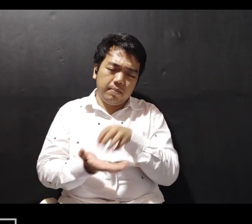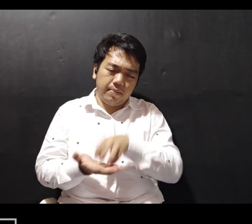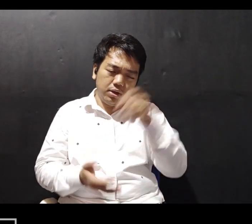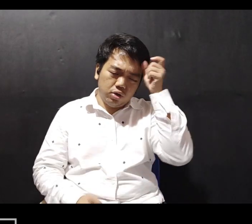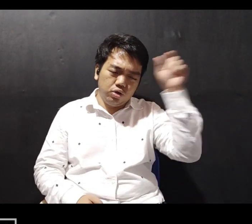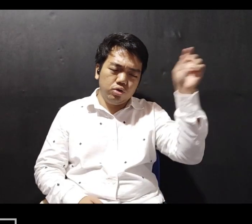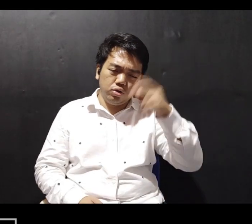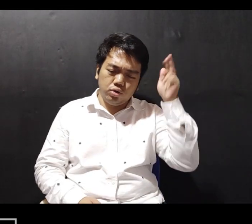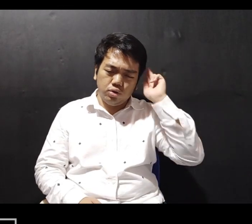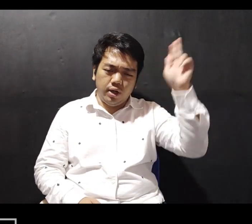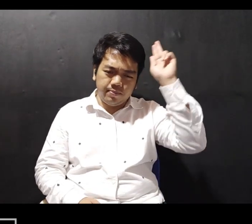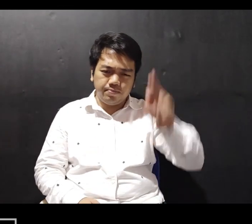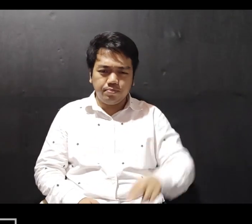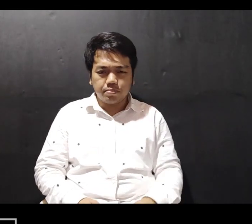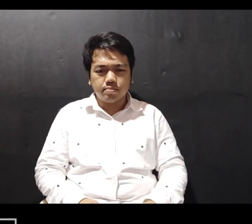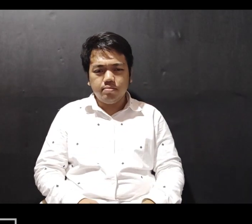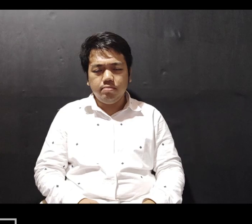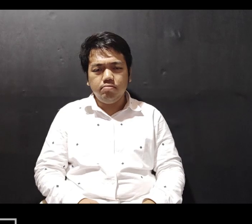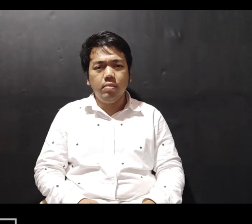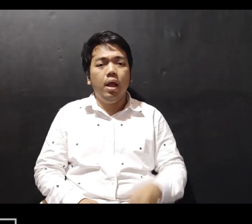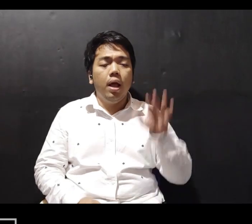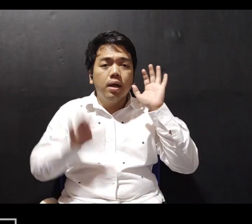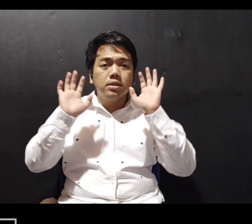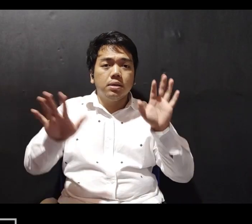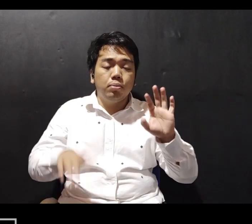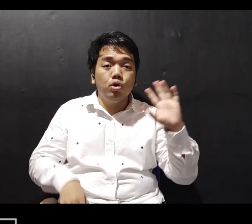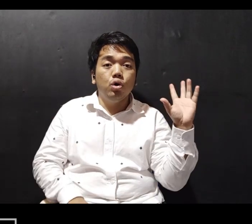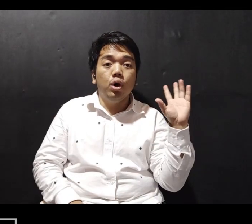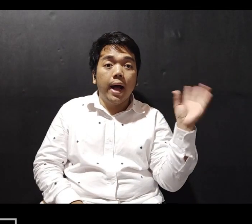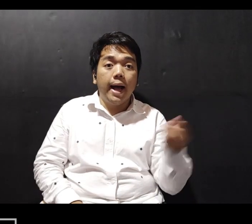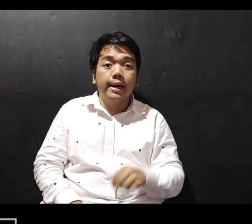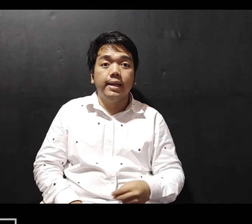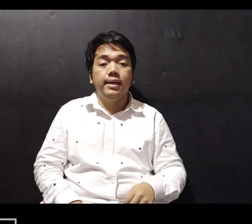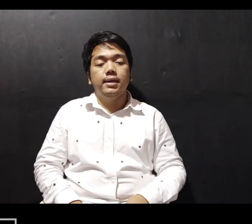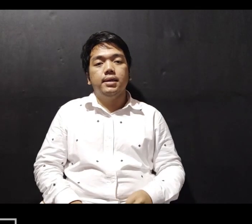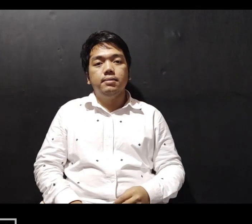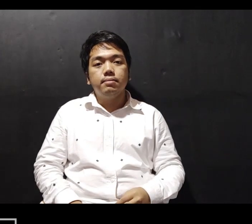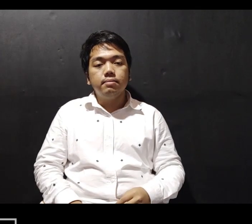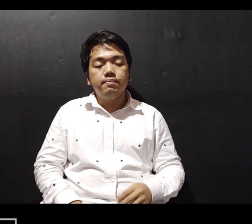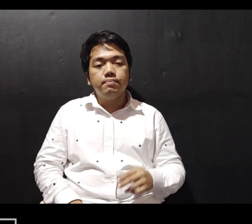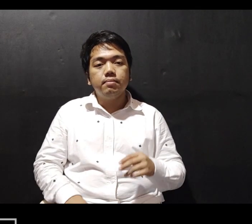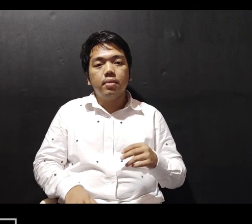Apa yang terjadi adalah ternyata 10 hari setelah kenaikan Tuhan Yesus,